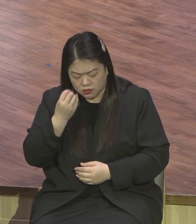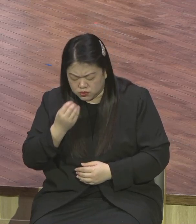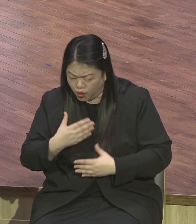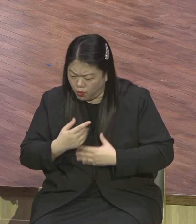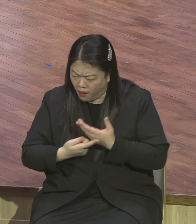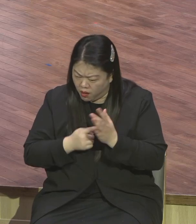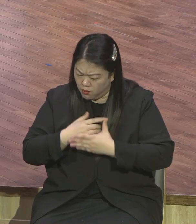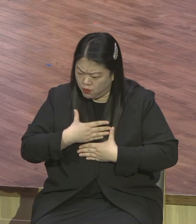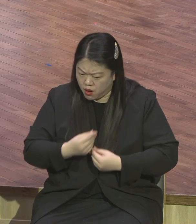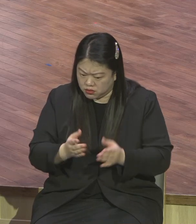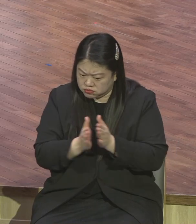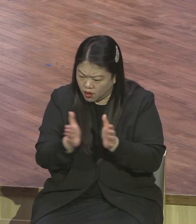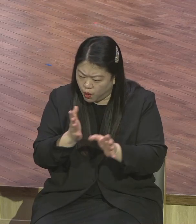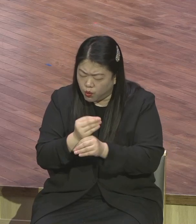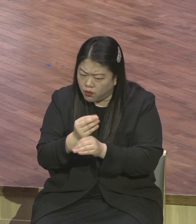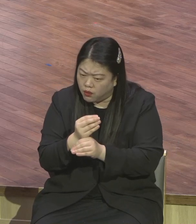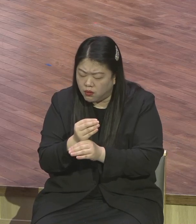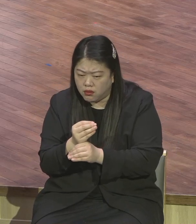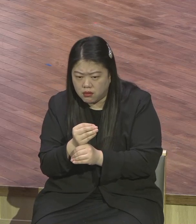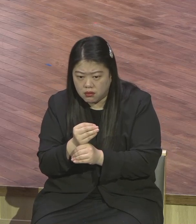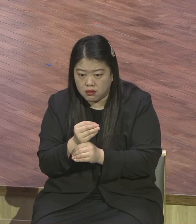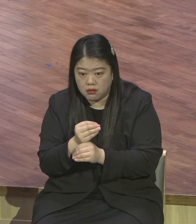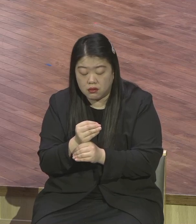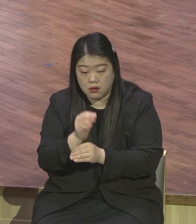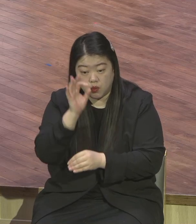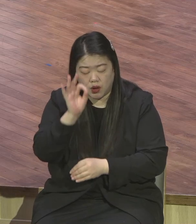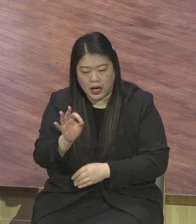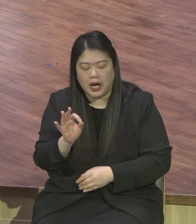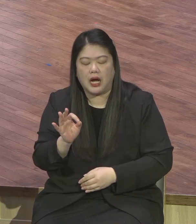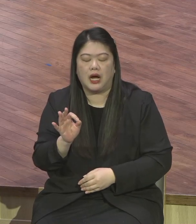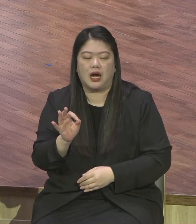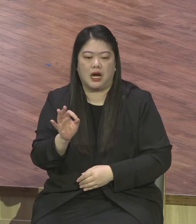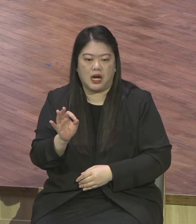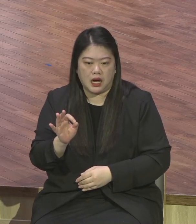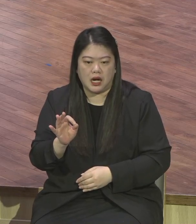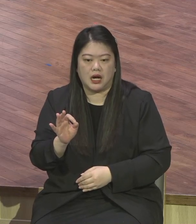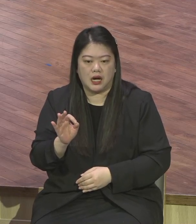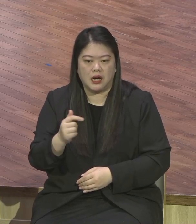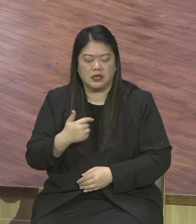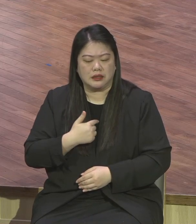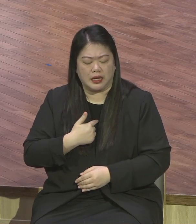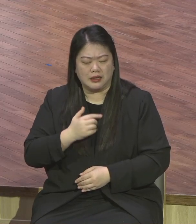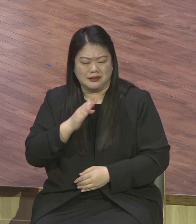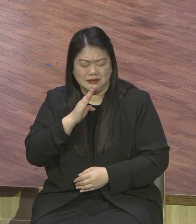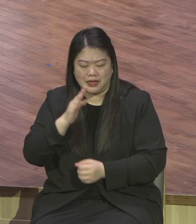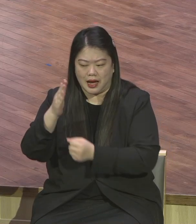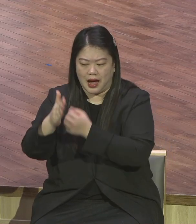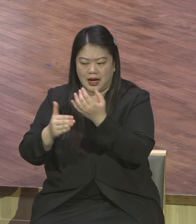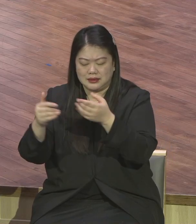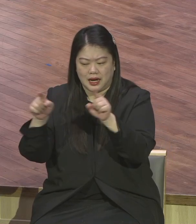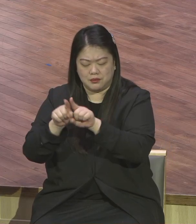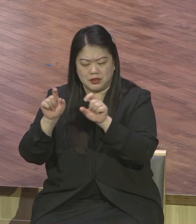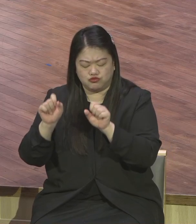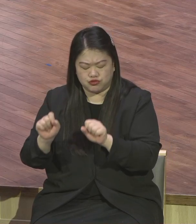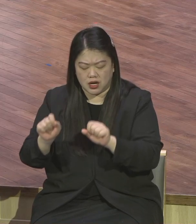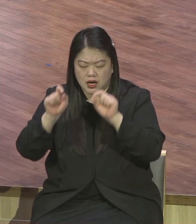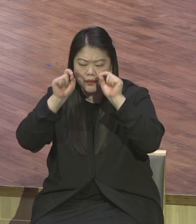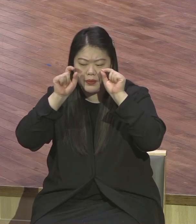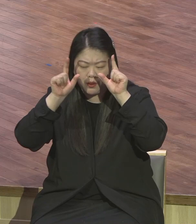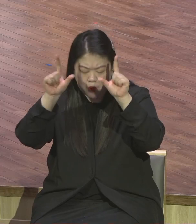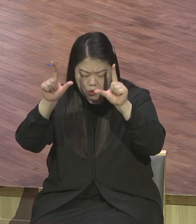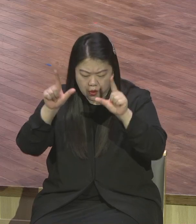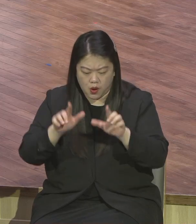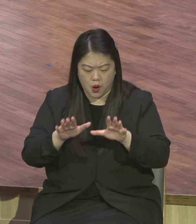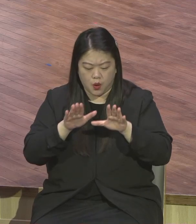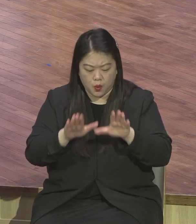하나님의 이 성령 인도라고 느껴지며 살았느냐? 삶 온들이 되어질 때예요. 아시겠어요?